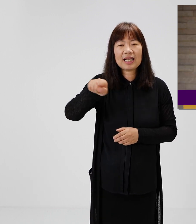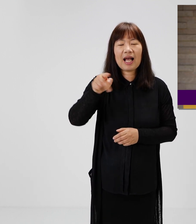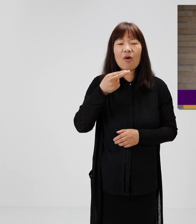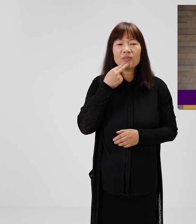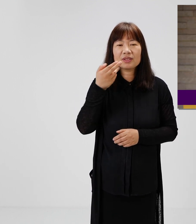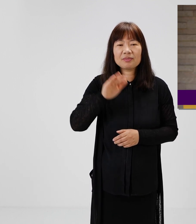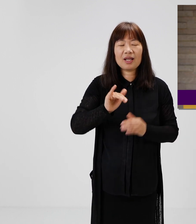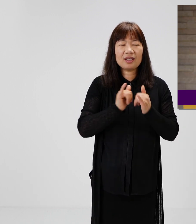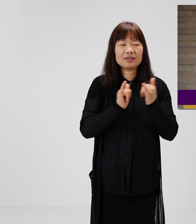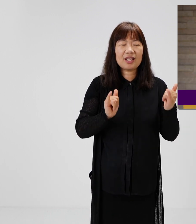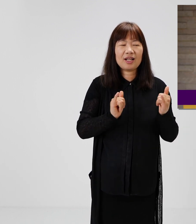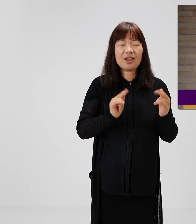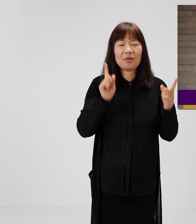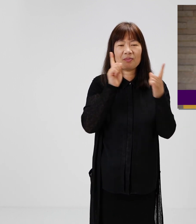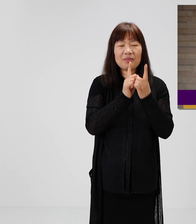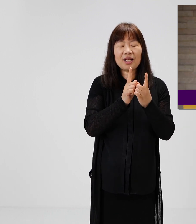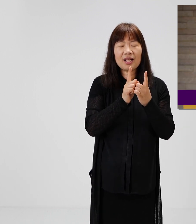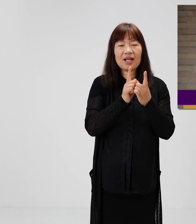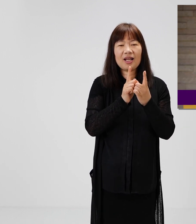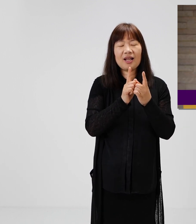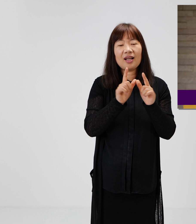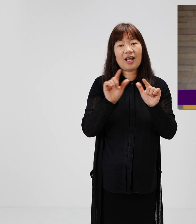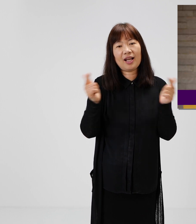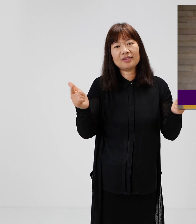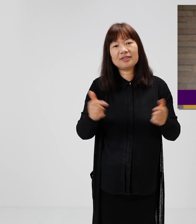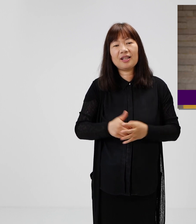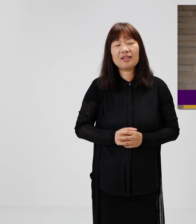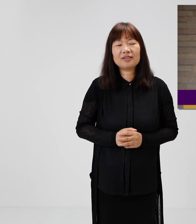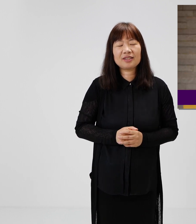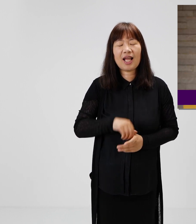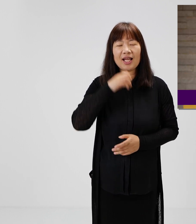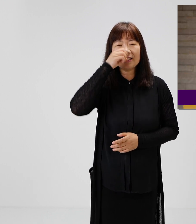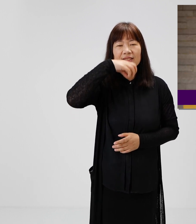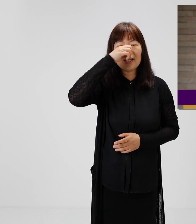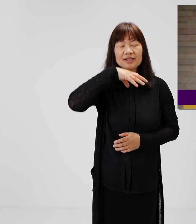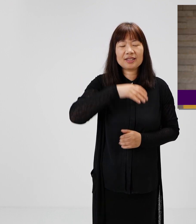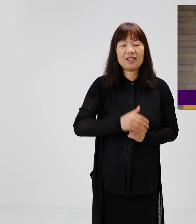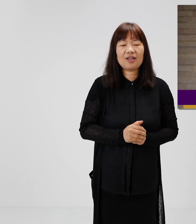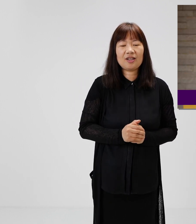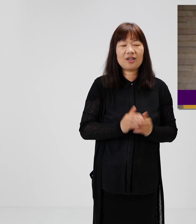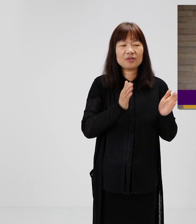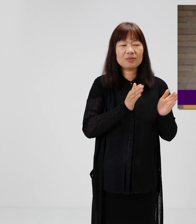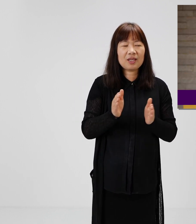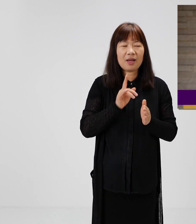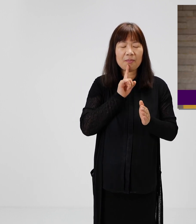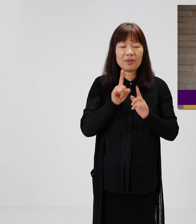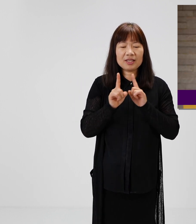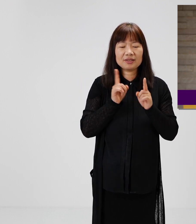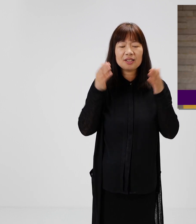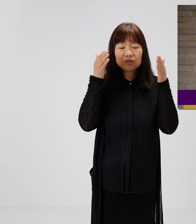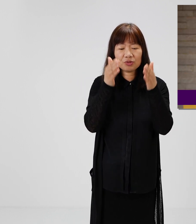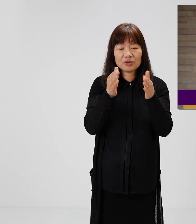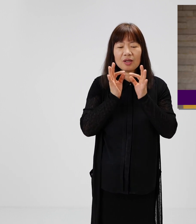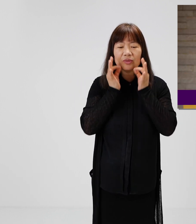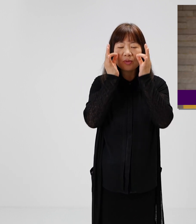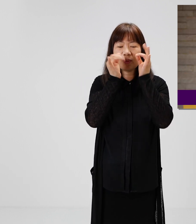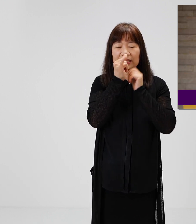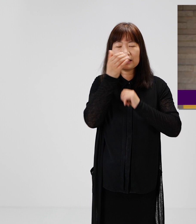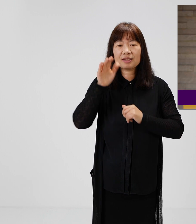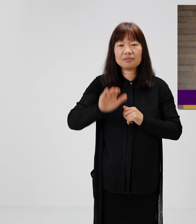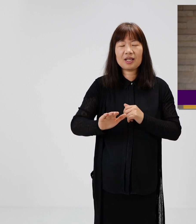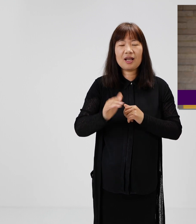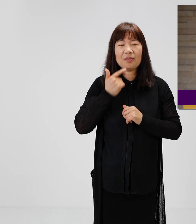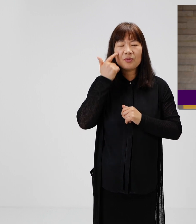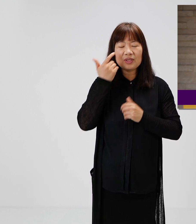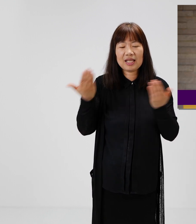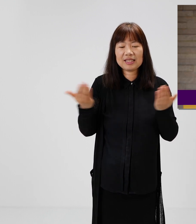않지만 사람을 가능하면 안 만나고 그저 준비한 말씀에 집중하려고 하는데도